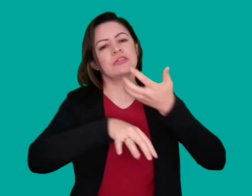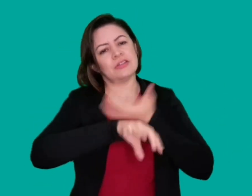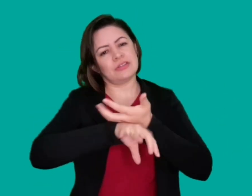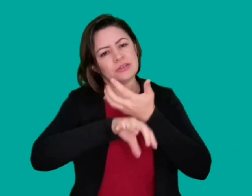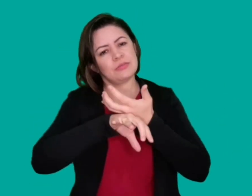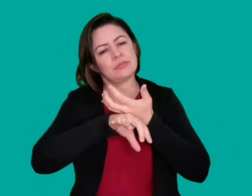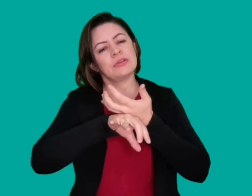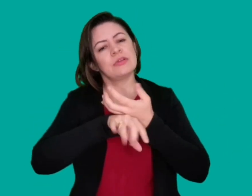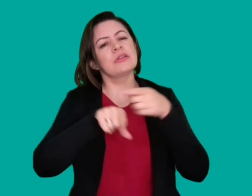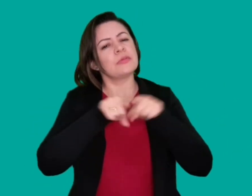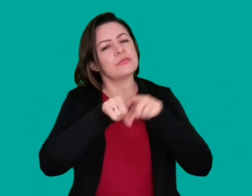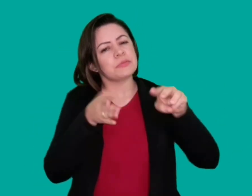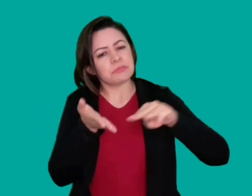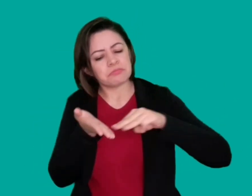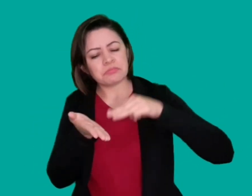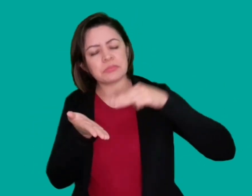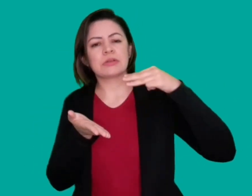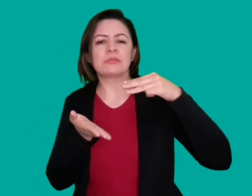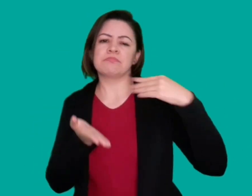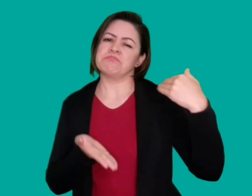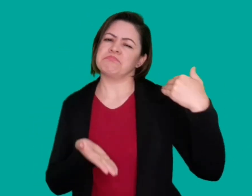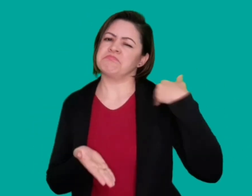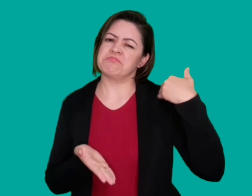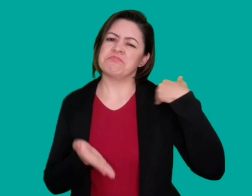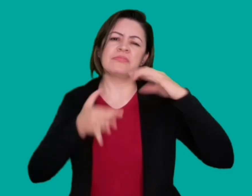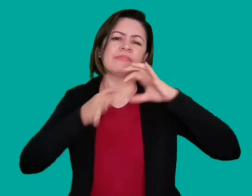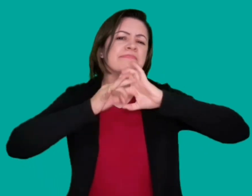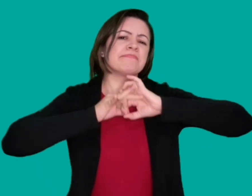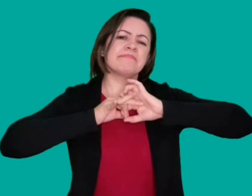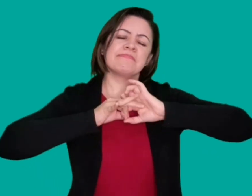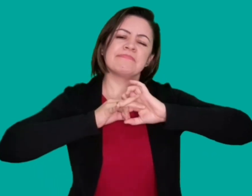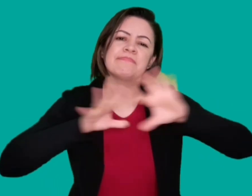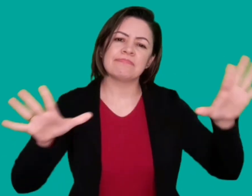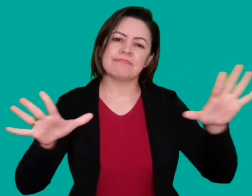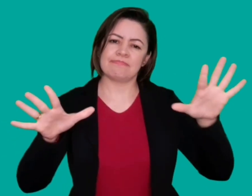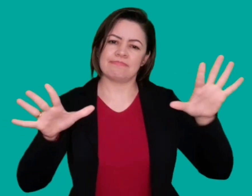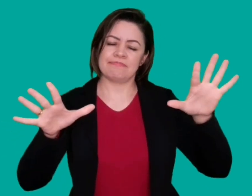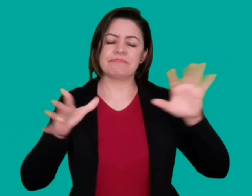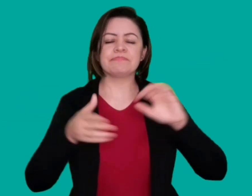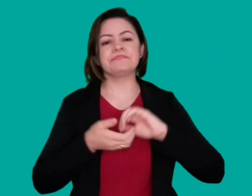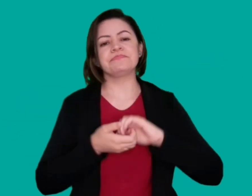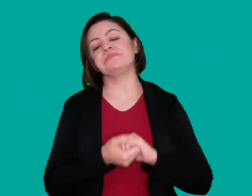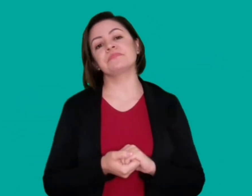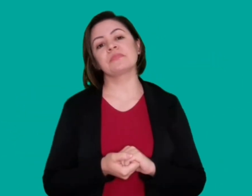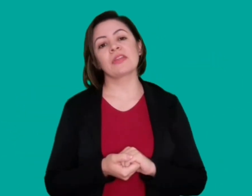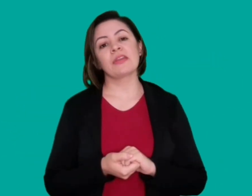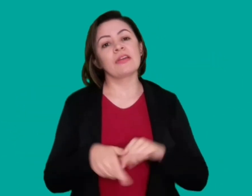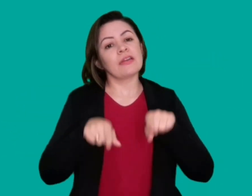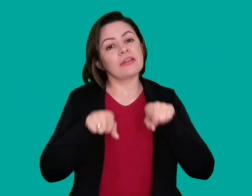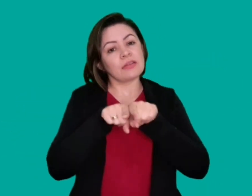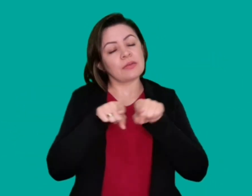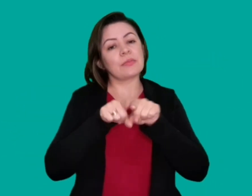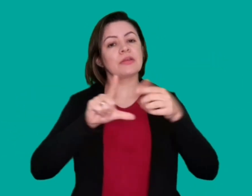chat vocês podem também me enviar mensagem no particular né fique bem à vontade quanto a isso